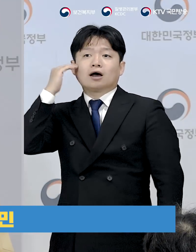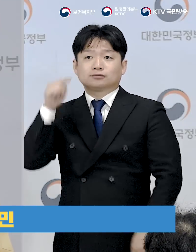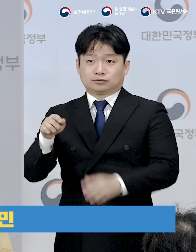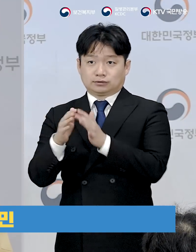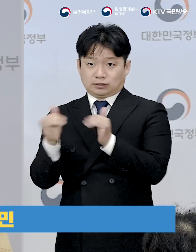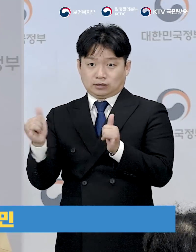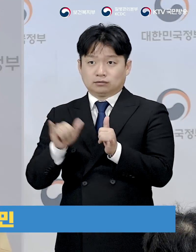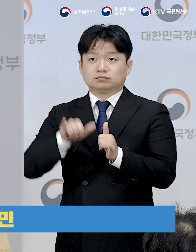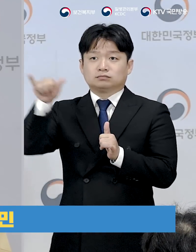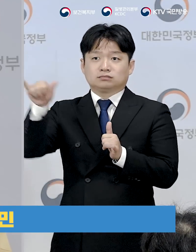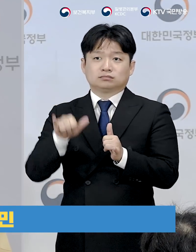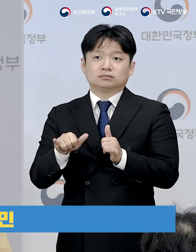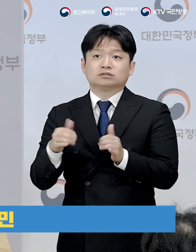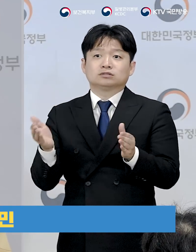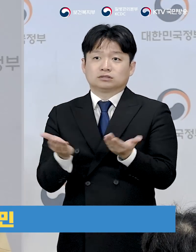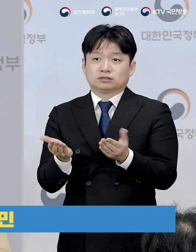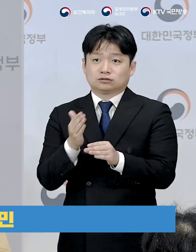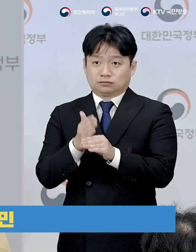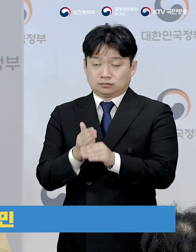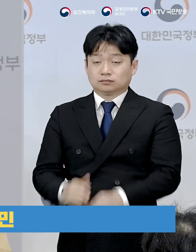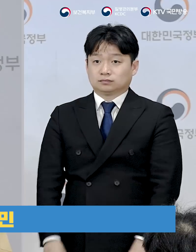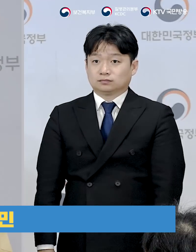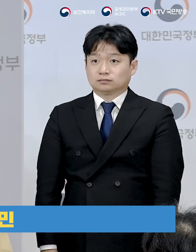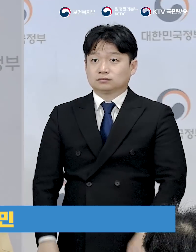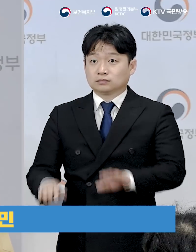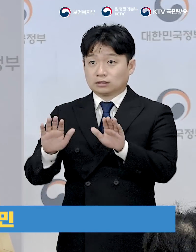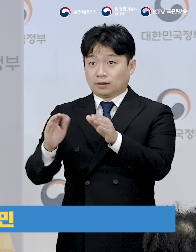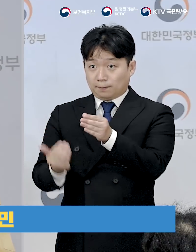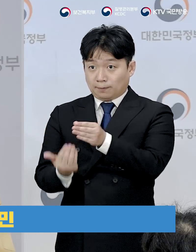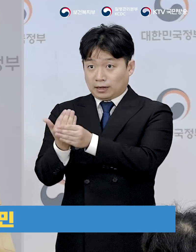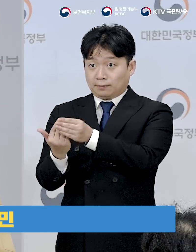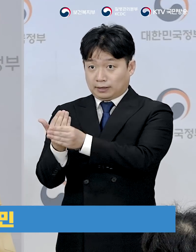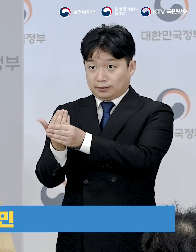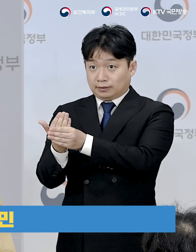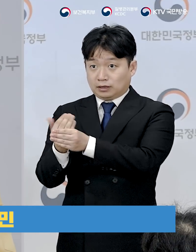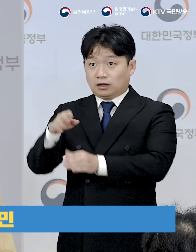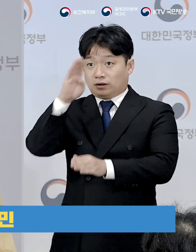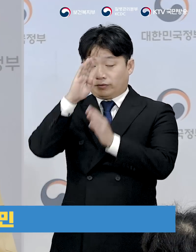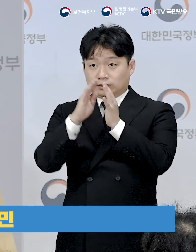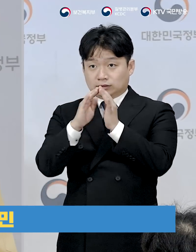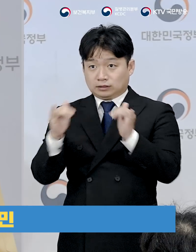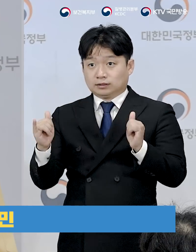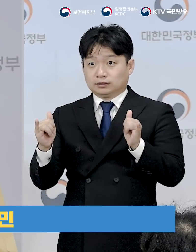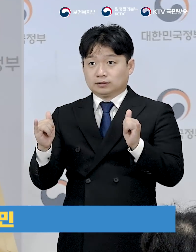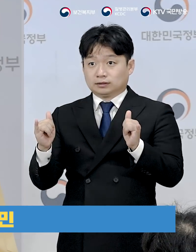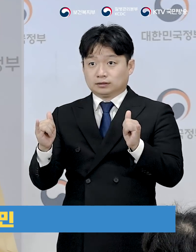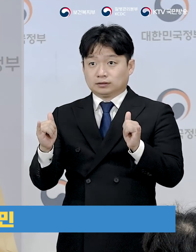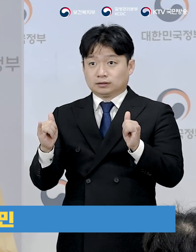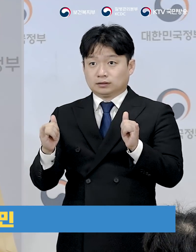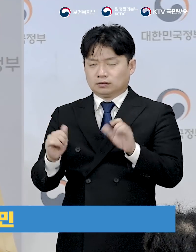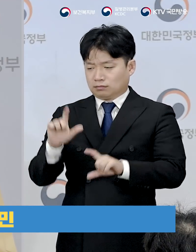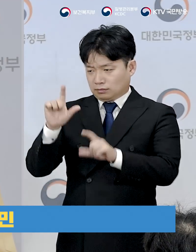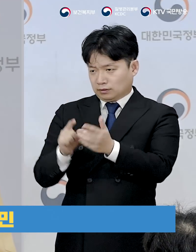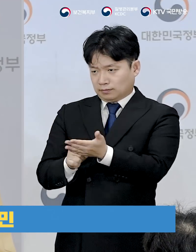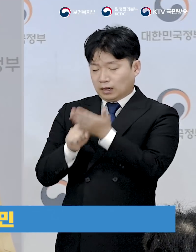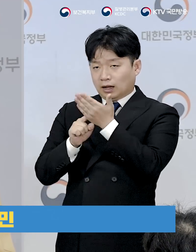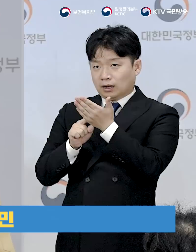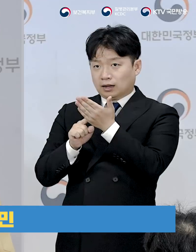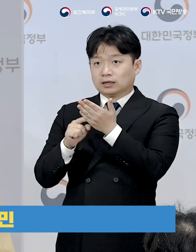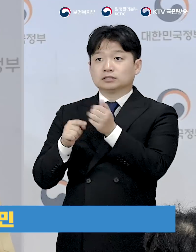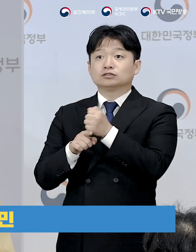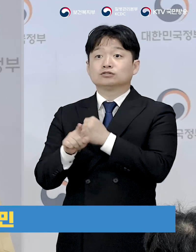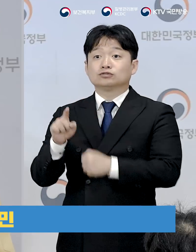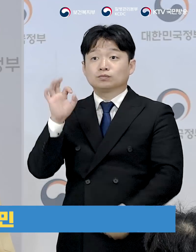1,000명 가량 우리 내국인입니다. 우리 국민들이 이제 오고 가고 있는데 지금까지 발생했던 그